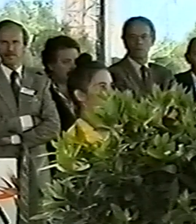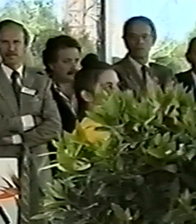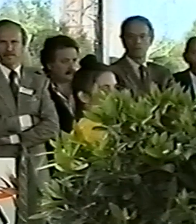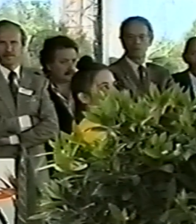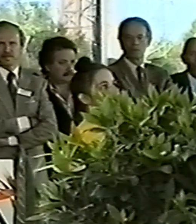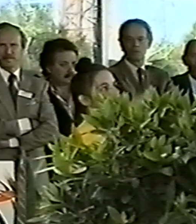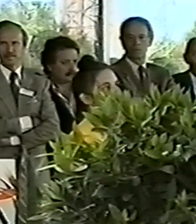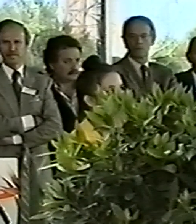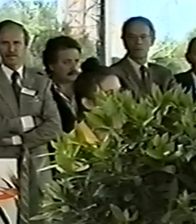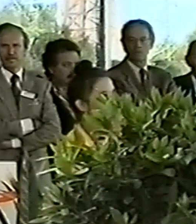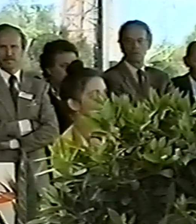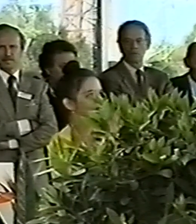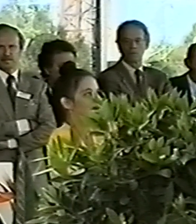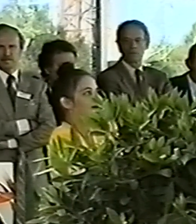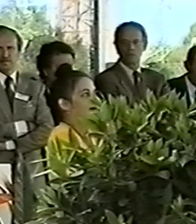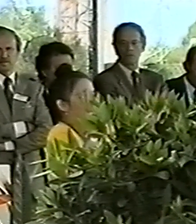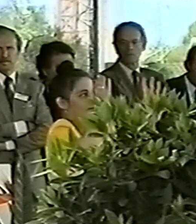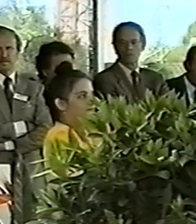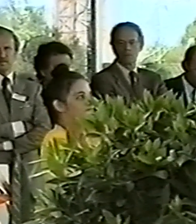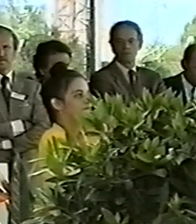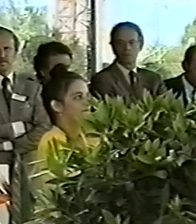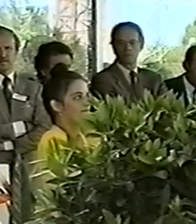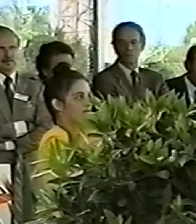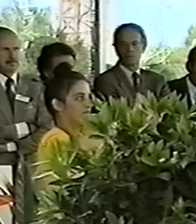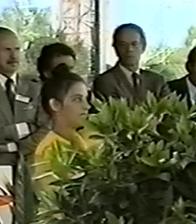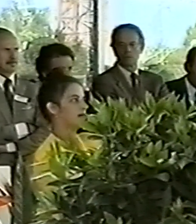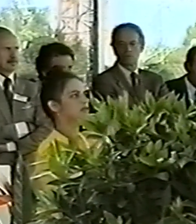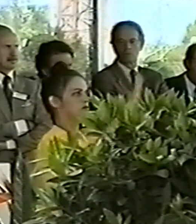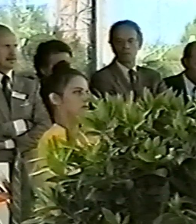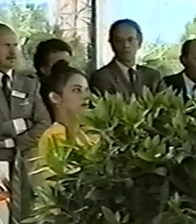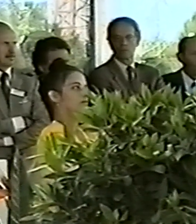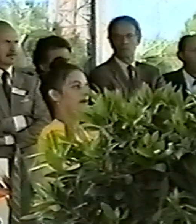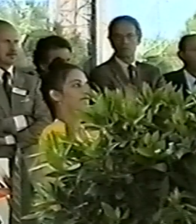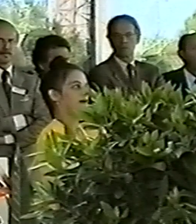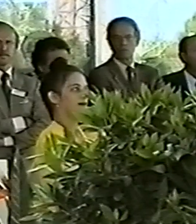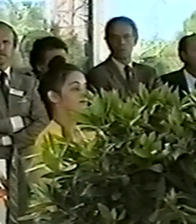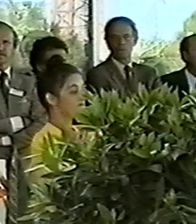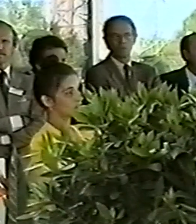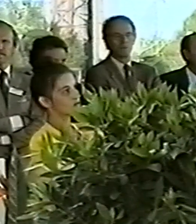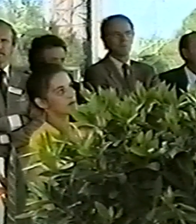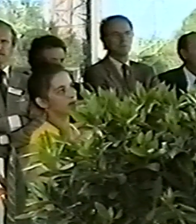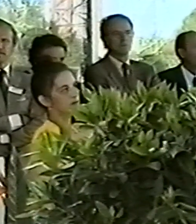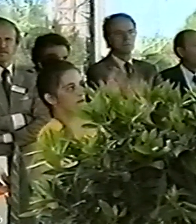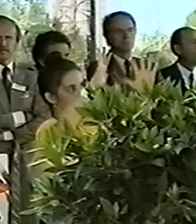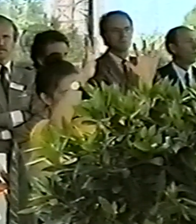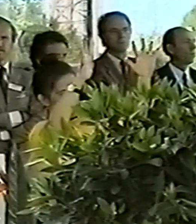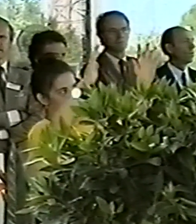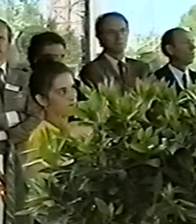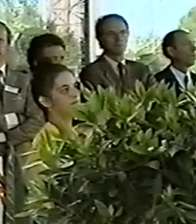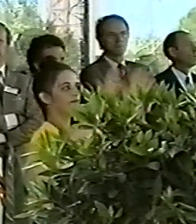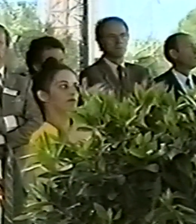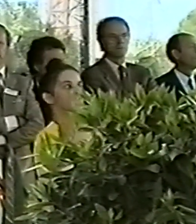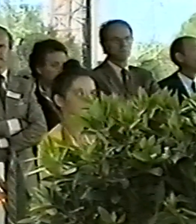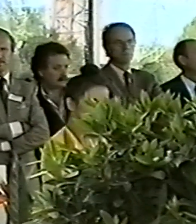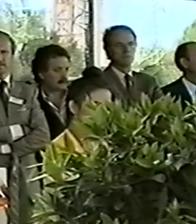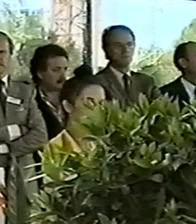Bref, une installation particulièrement complète. Alors, il me plaît de dire bravo. Bravo et merci